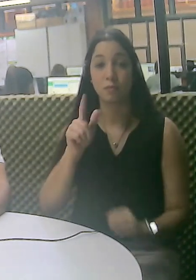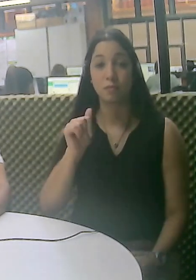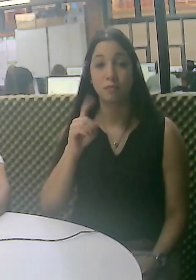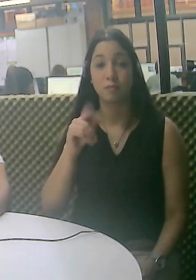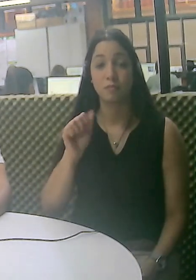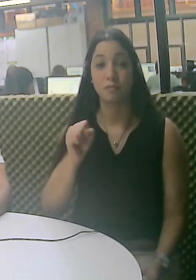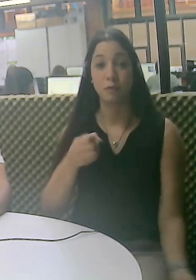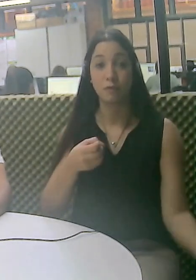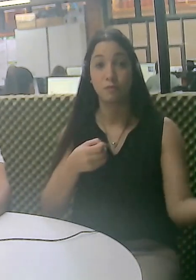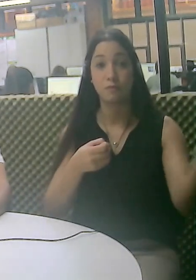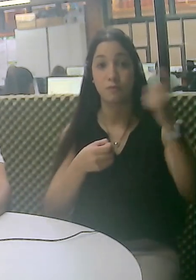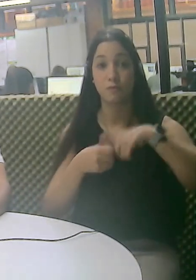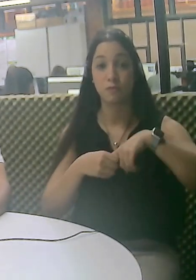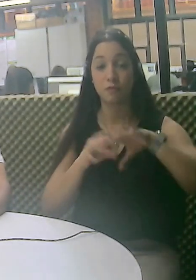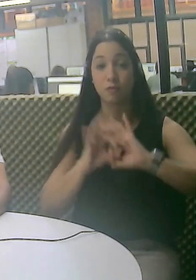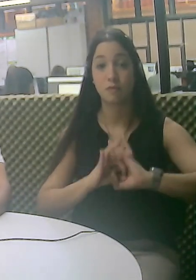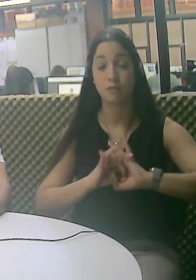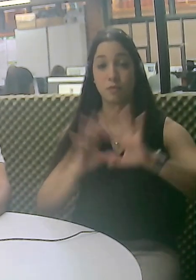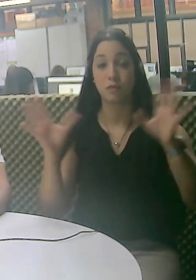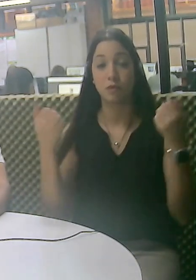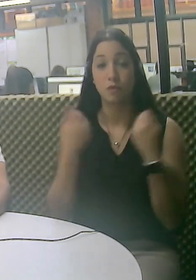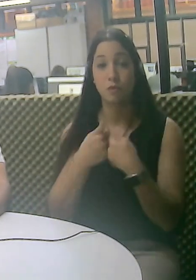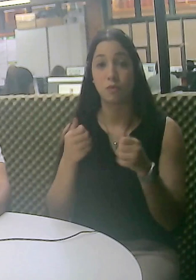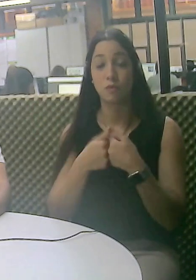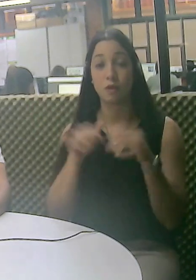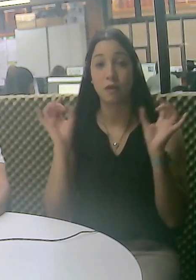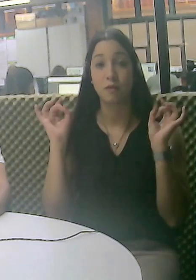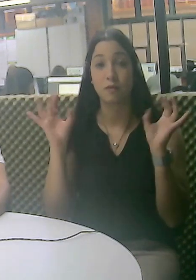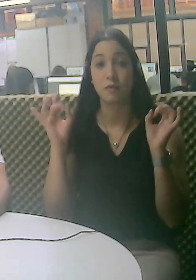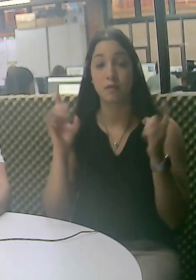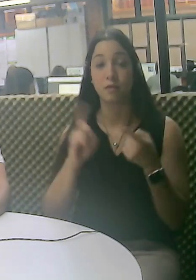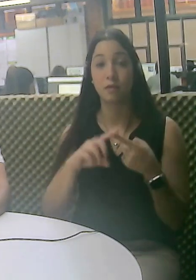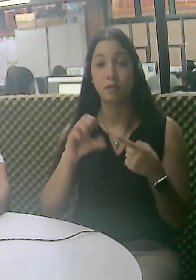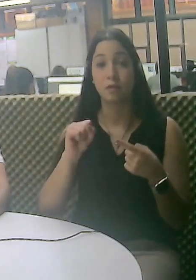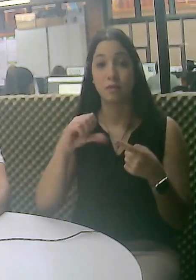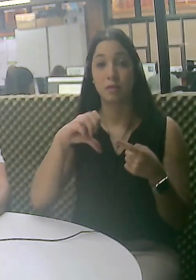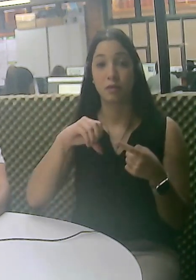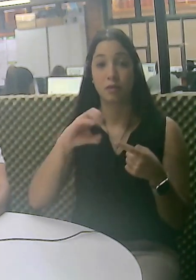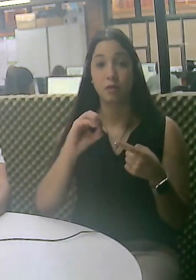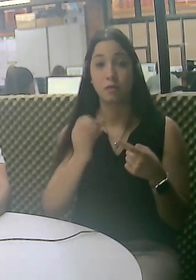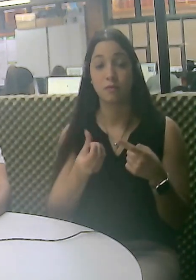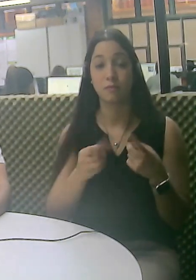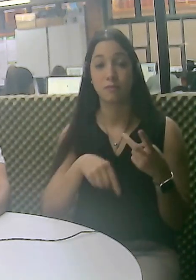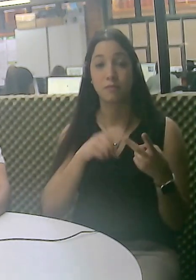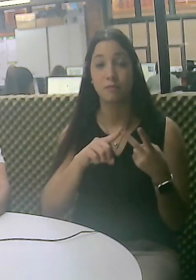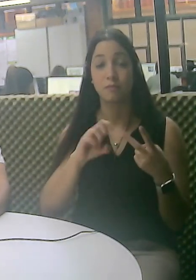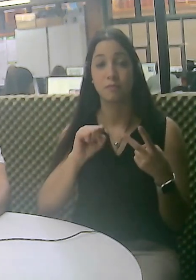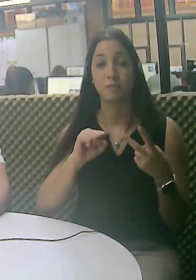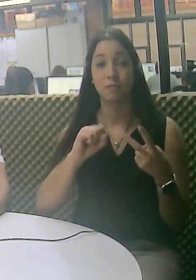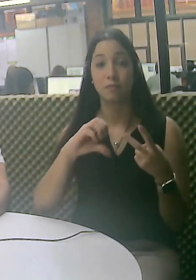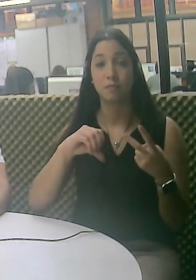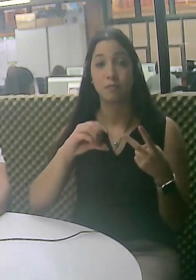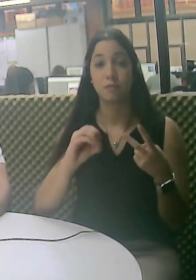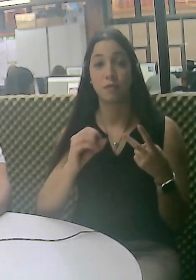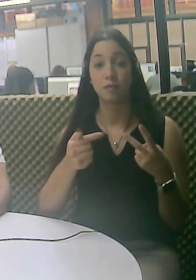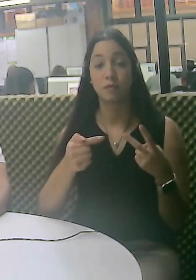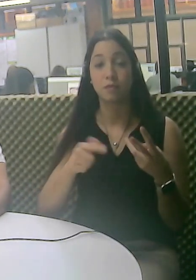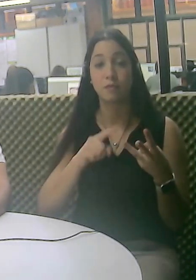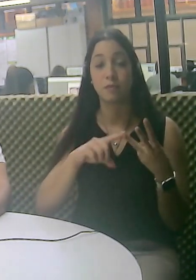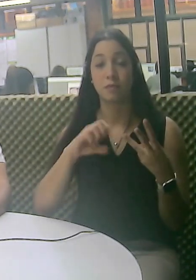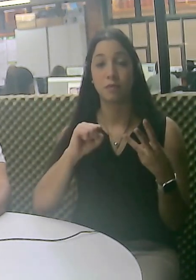atender a volta, serão disponibilizadas as linhas especiais S906, S907